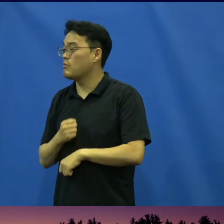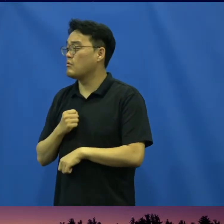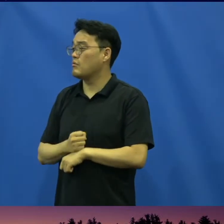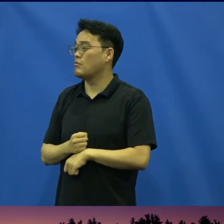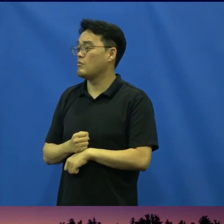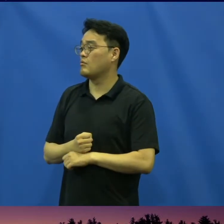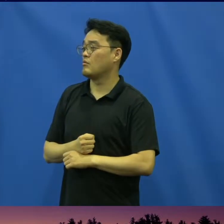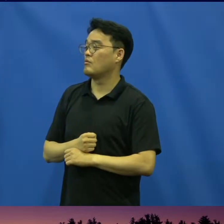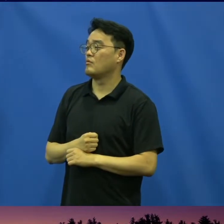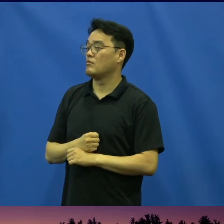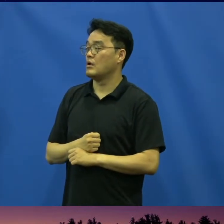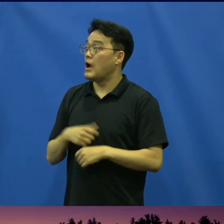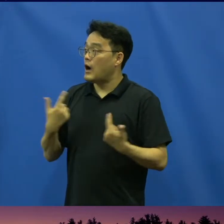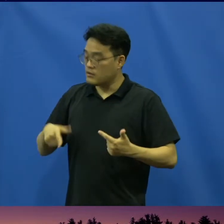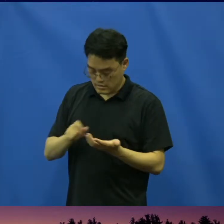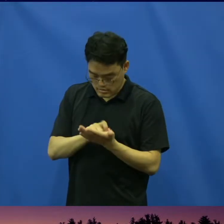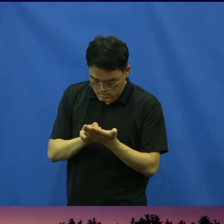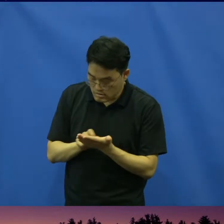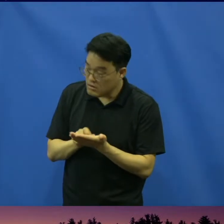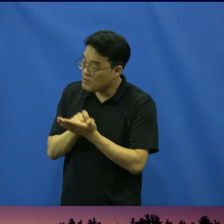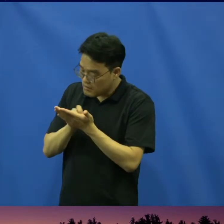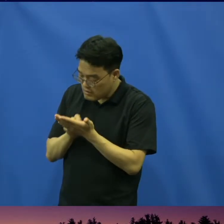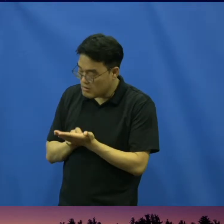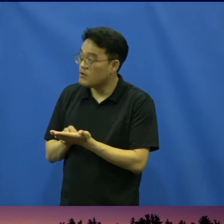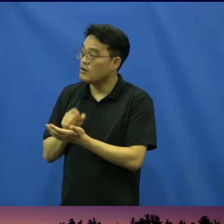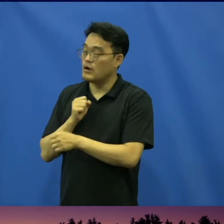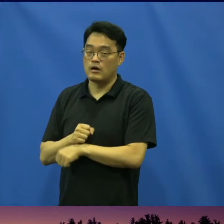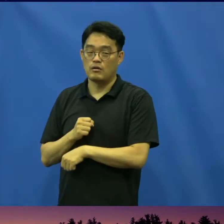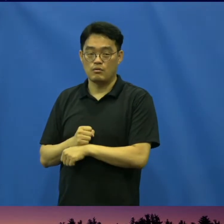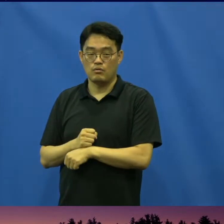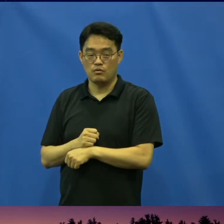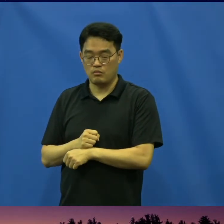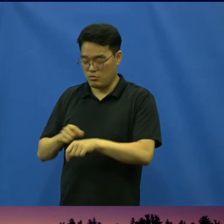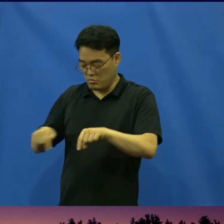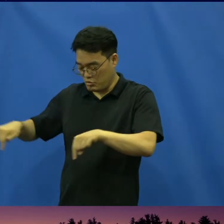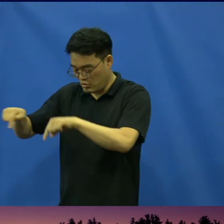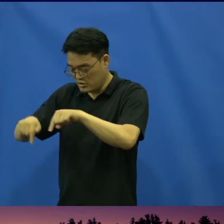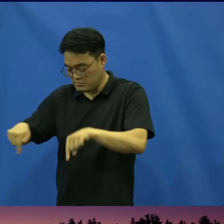딸수 좀 들고 다니고요. 요즘 뭐 녹음도 하고요.